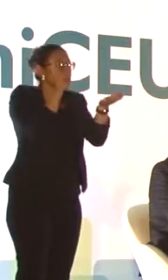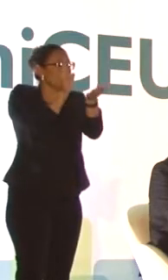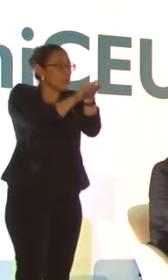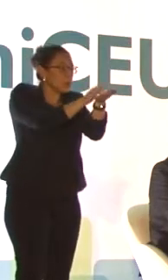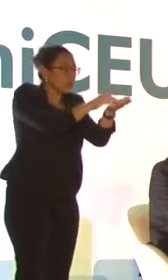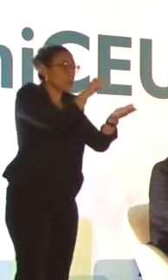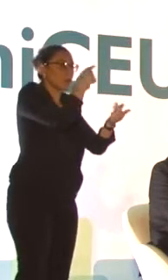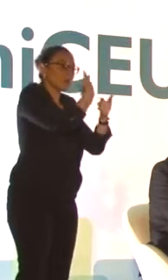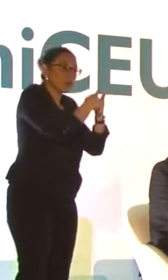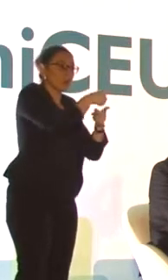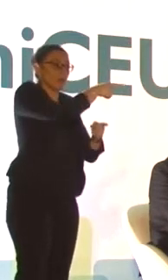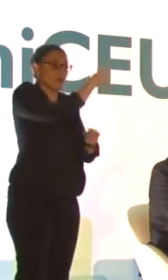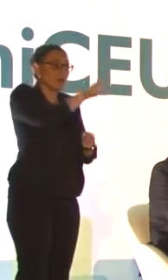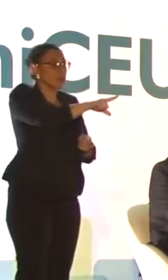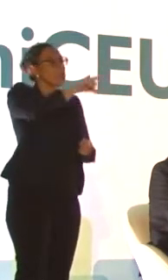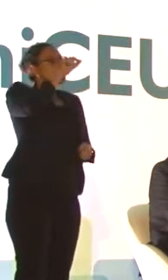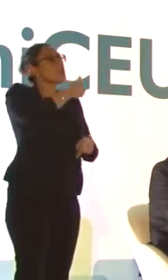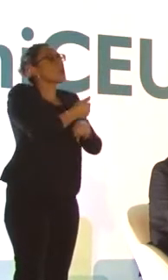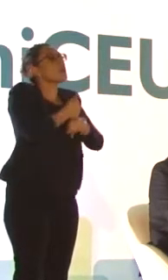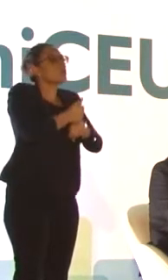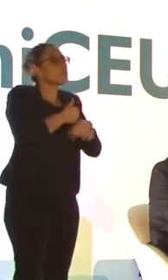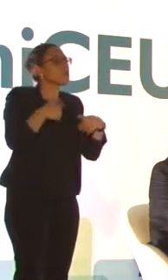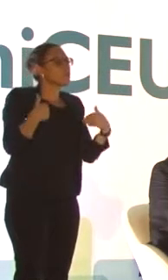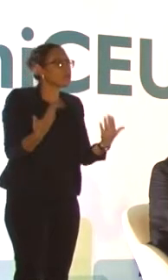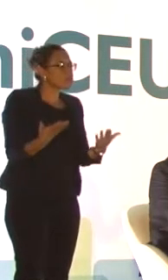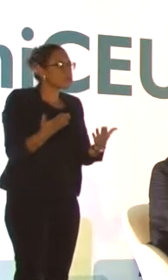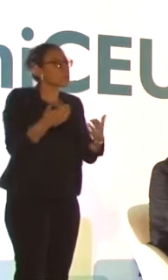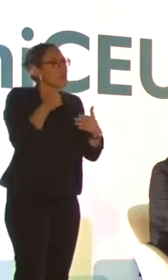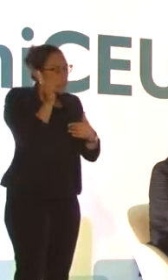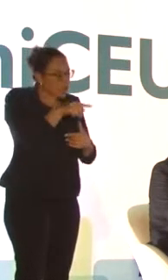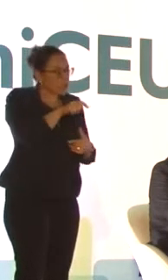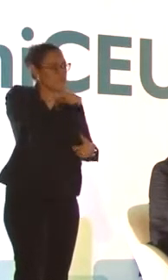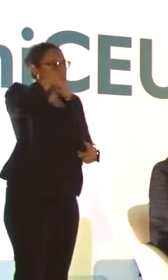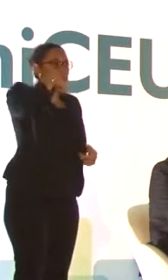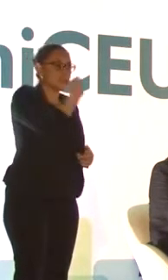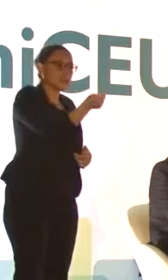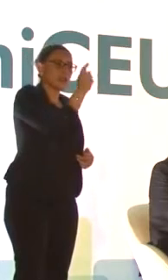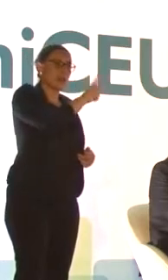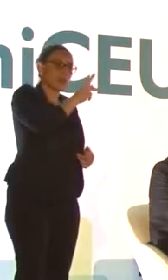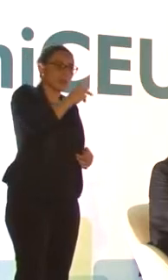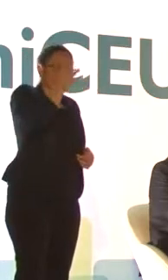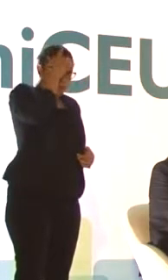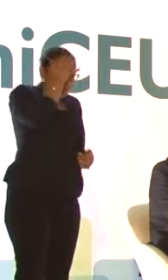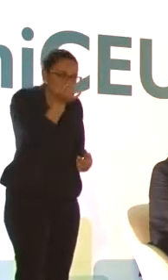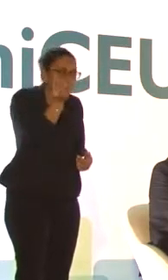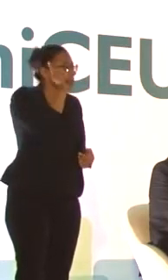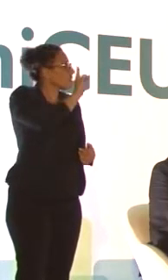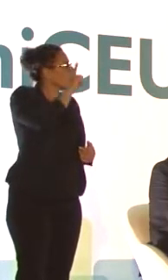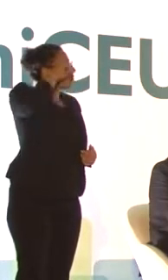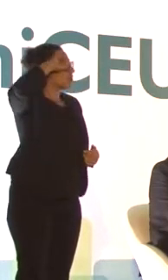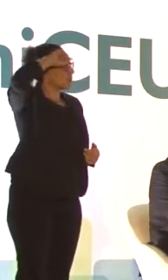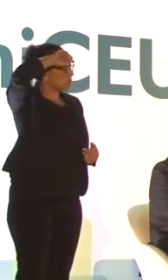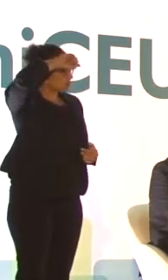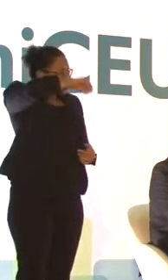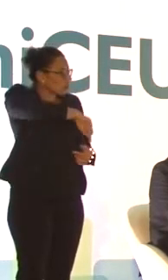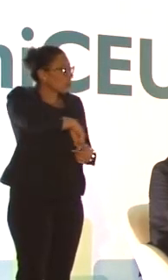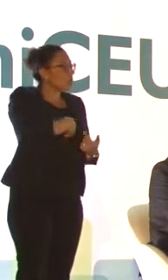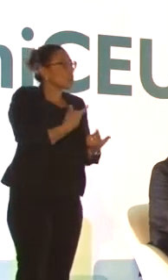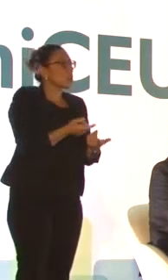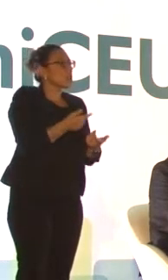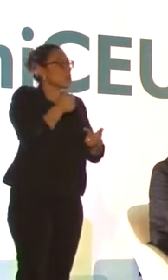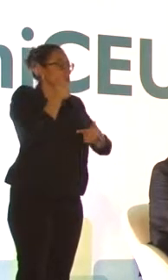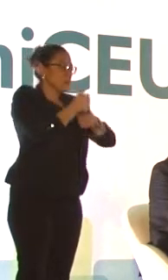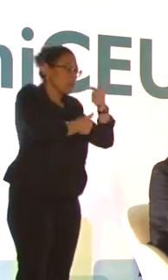vocês escolherem esta carreira linda que é de professor. Não é fácil, é complexa, o nosso